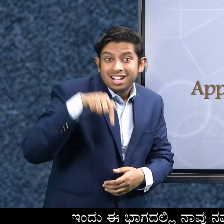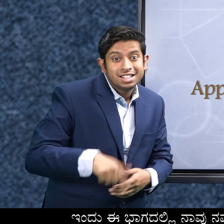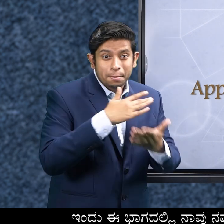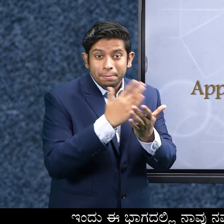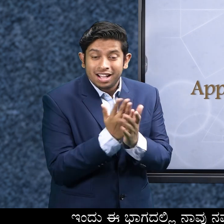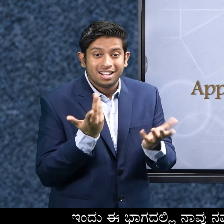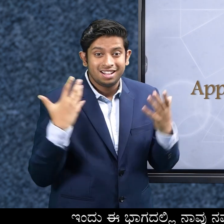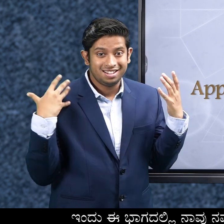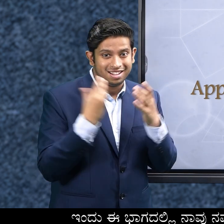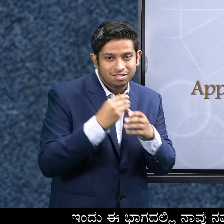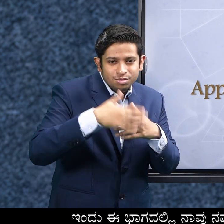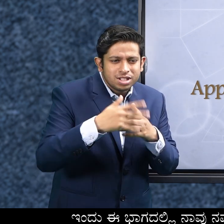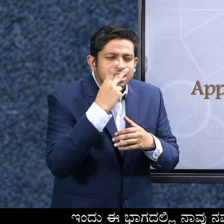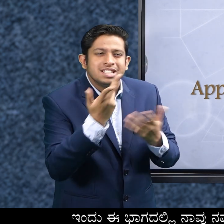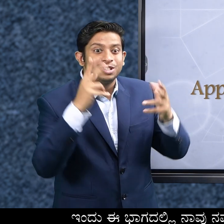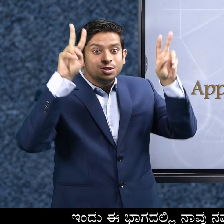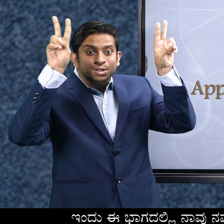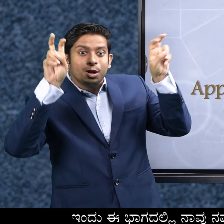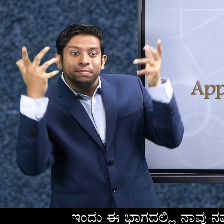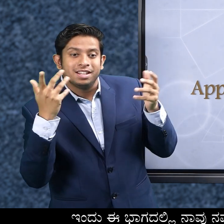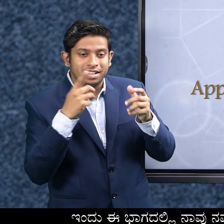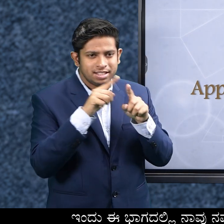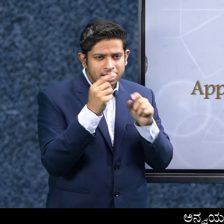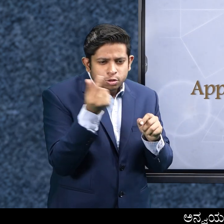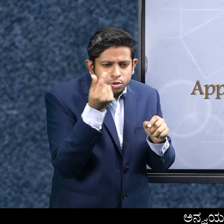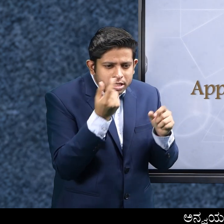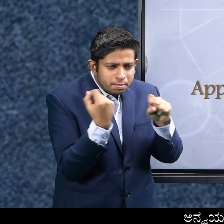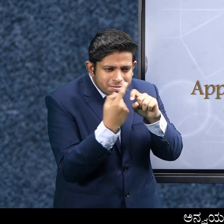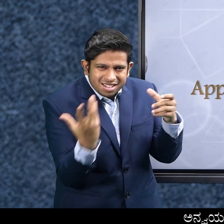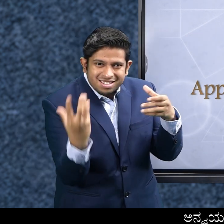ಇಂದು ಈ ಭಾಗದಲ್ಲಿ ನಮ್ಮ ದೈನಂದಿನ ಜೀವನದಲ್ಲಿ ಸಂಭವನೀಯತೆಯ ಅನ್ವಯಗಳನ್ನ ನೋಡಲಿದ್ದೇವೆ.